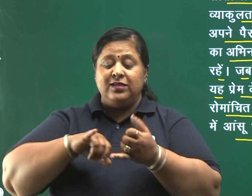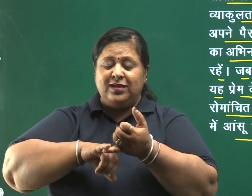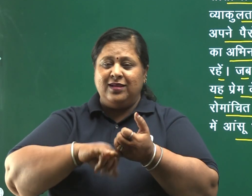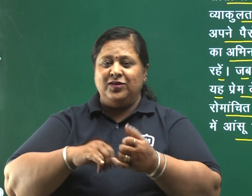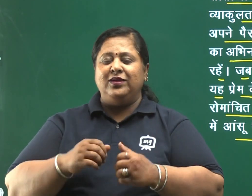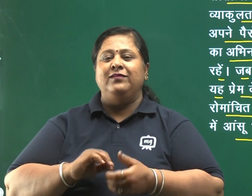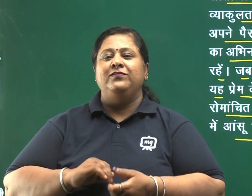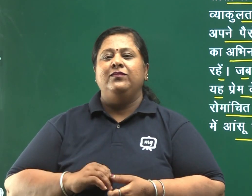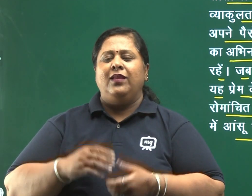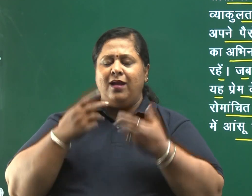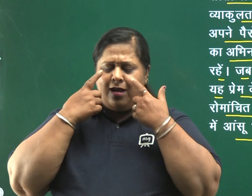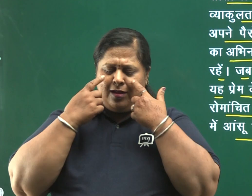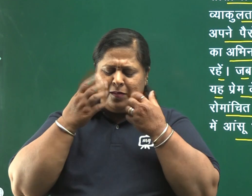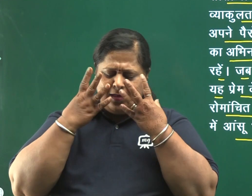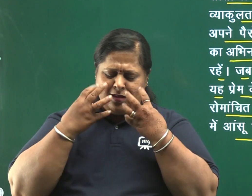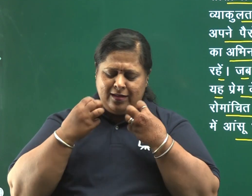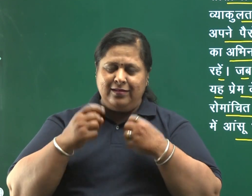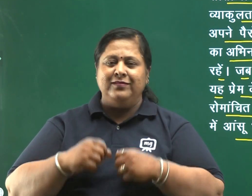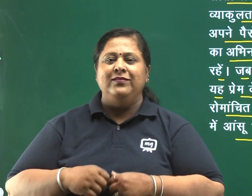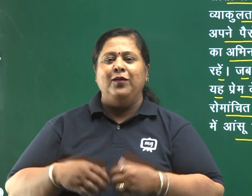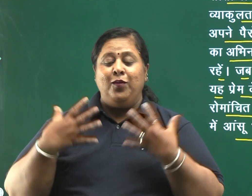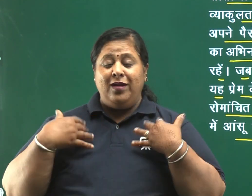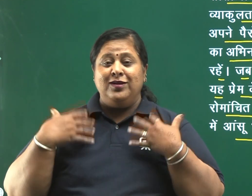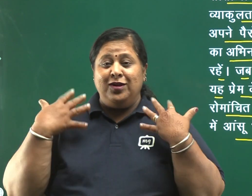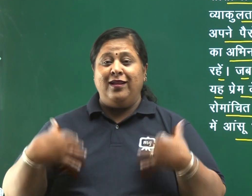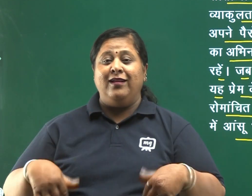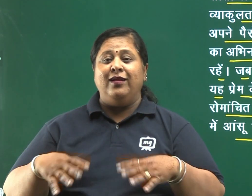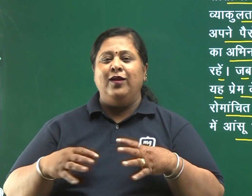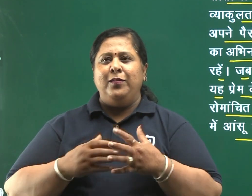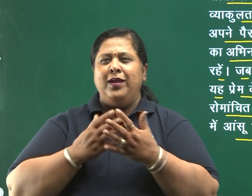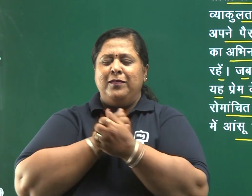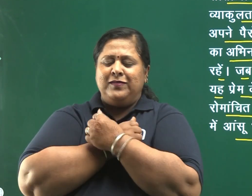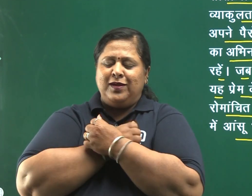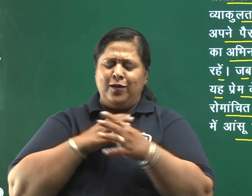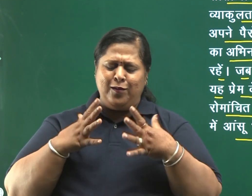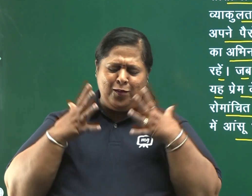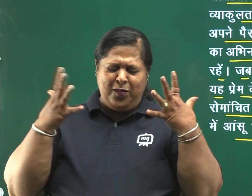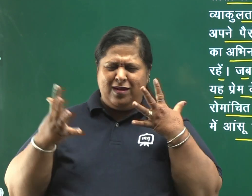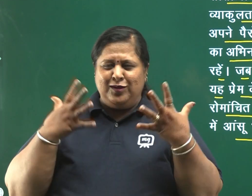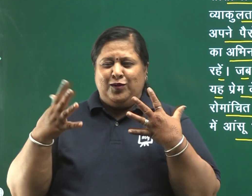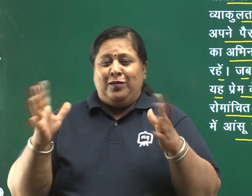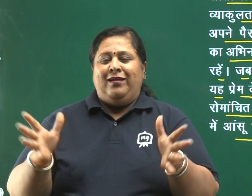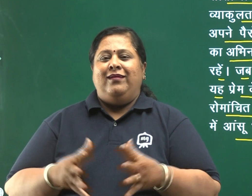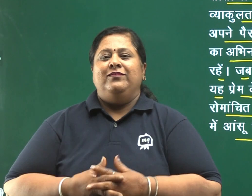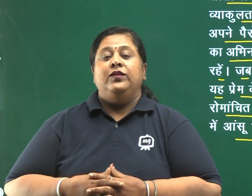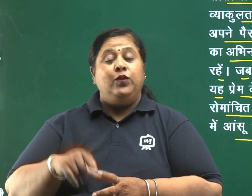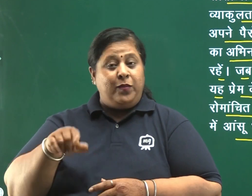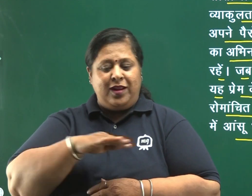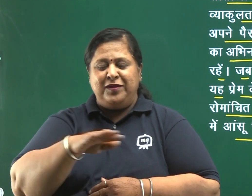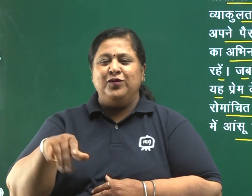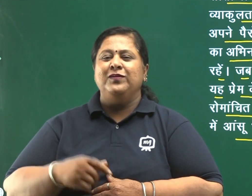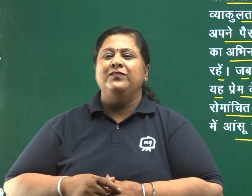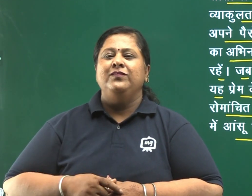की आंखें भर गई और उनका शरीर प्रेम से रोमांचित हो गया। तो प्यारे